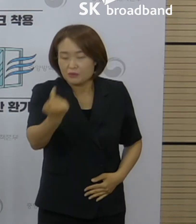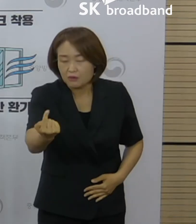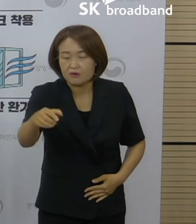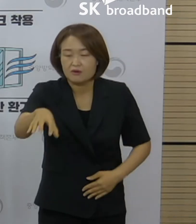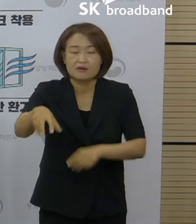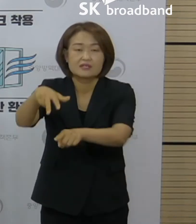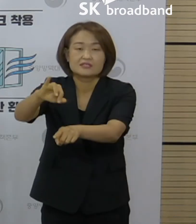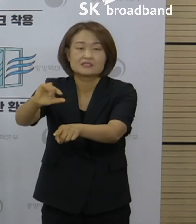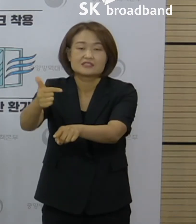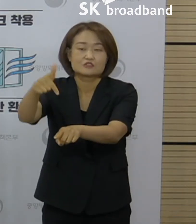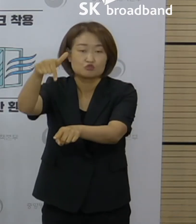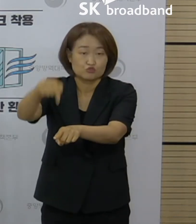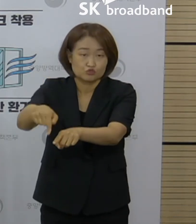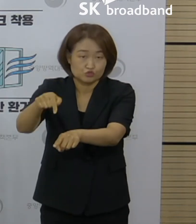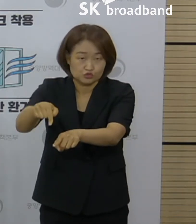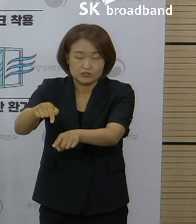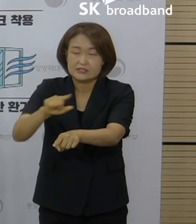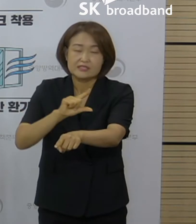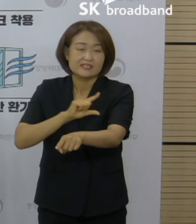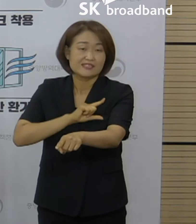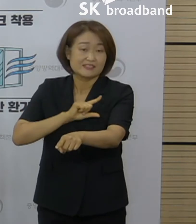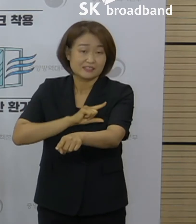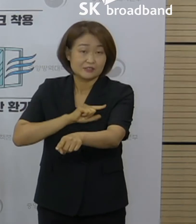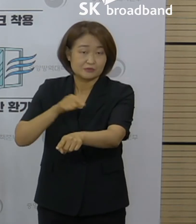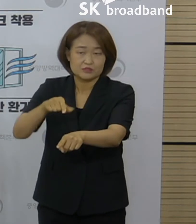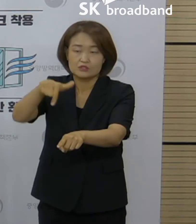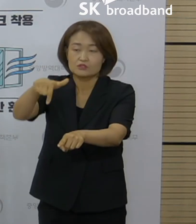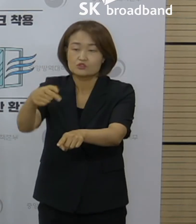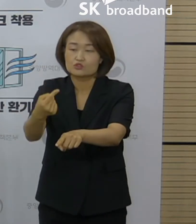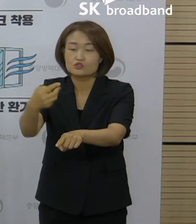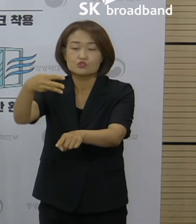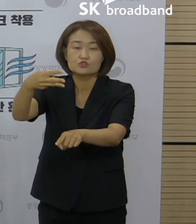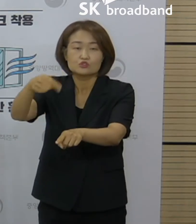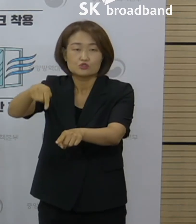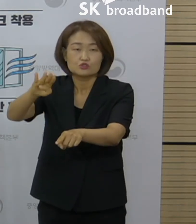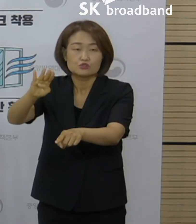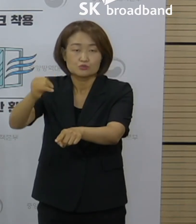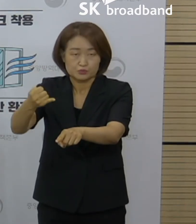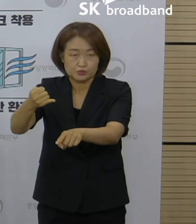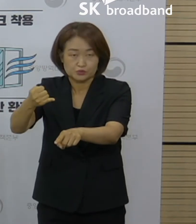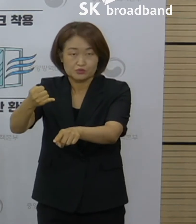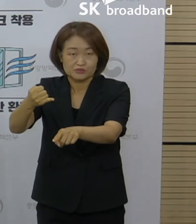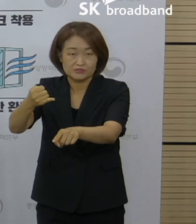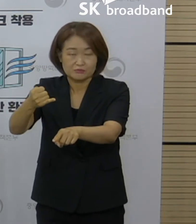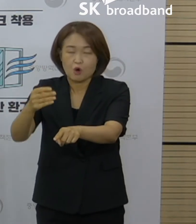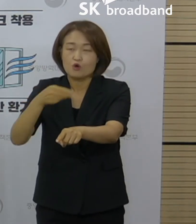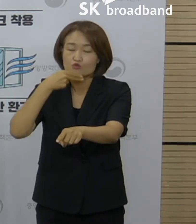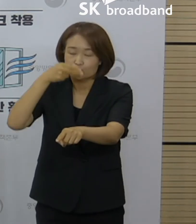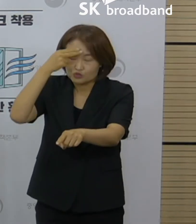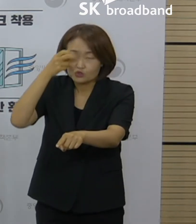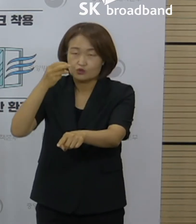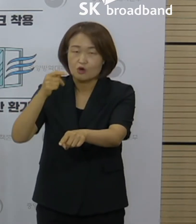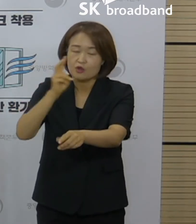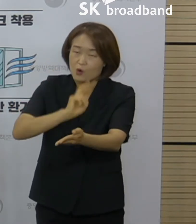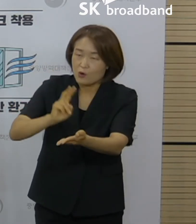있는 명칭은 이제 그루브 뭐 감성 주점 형태로 아마 운영되고 있는 걸로 현재 파악되고